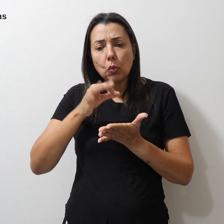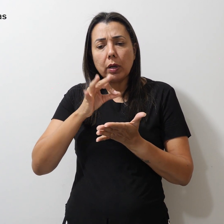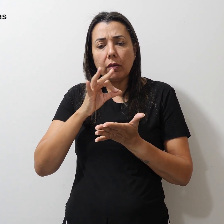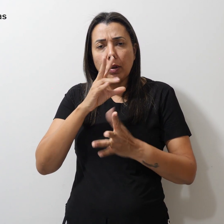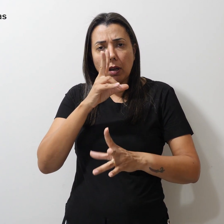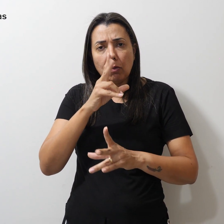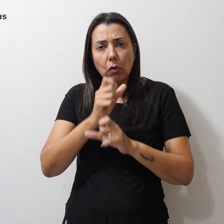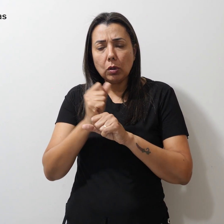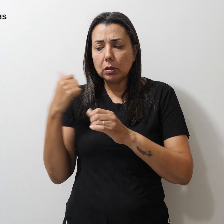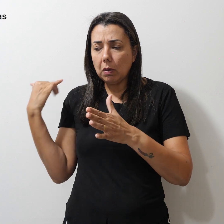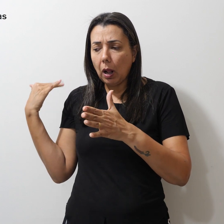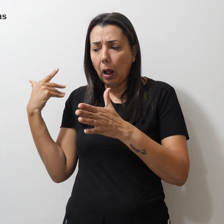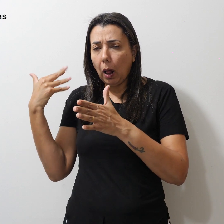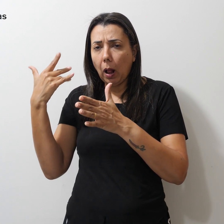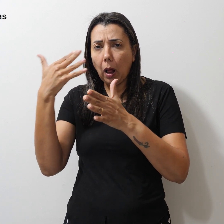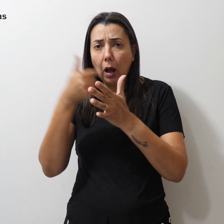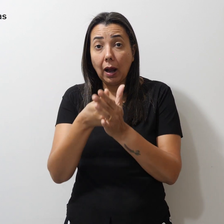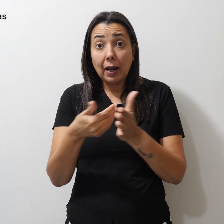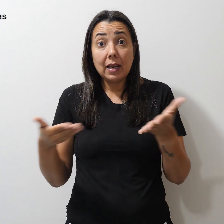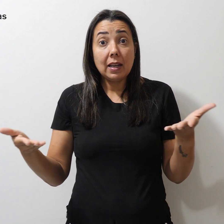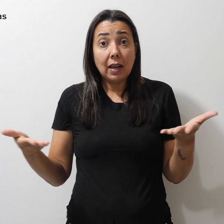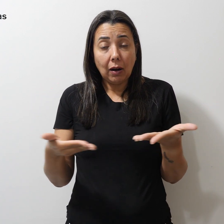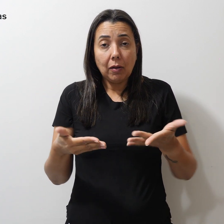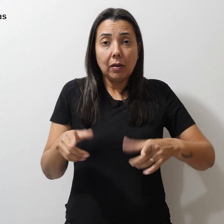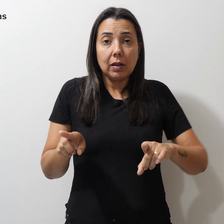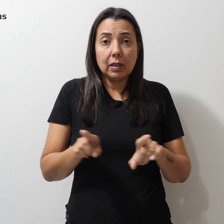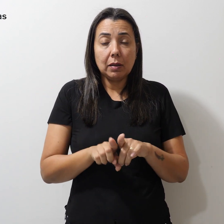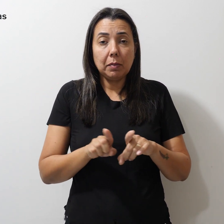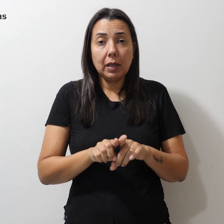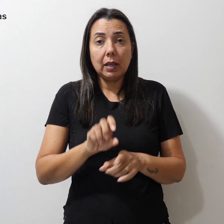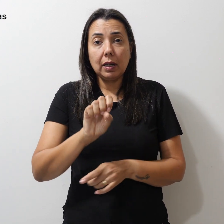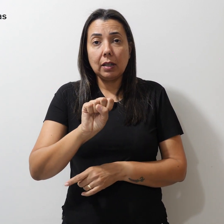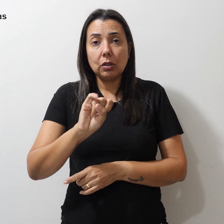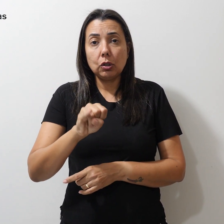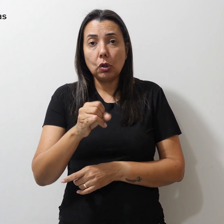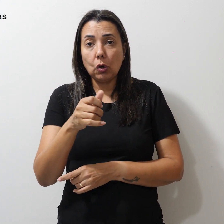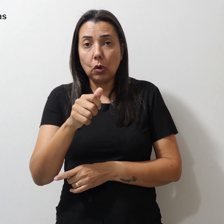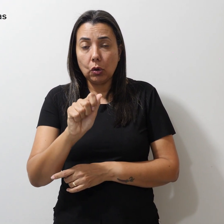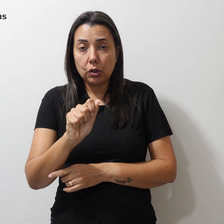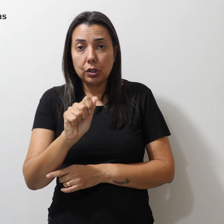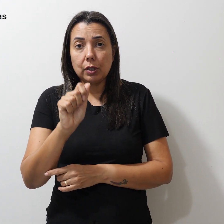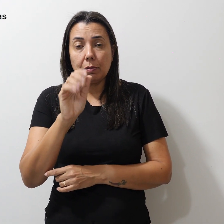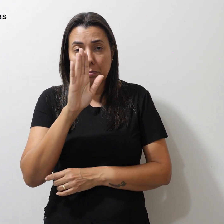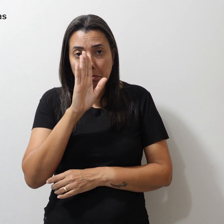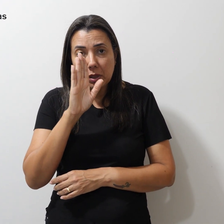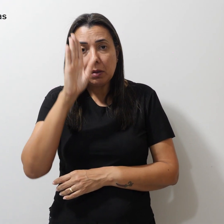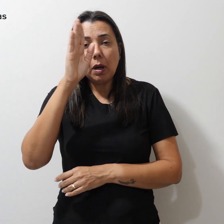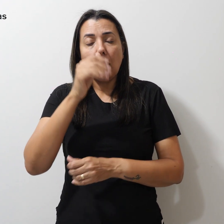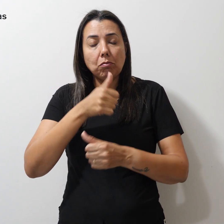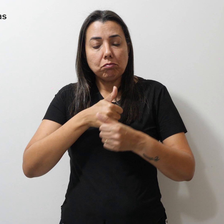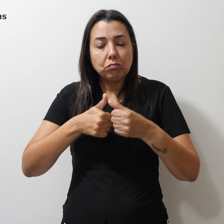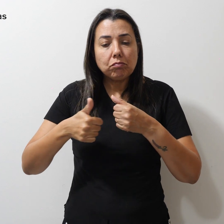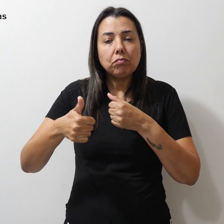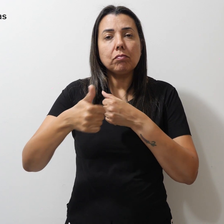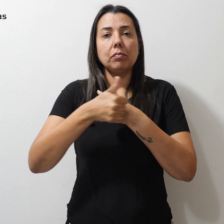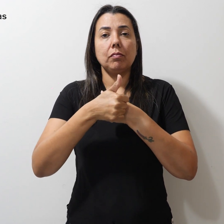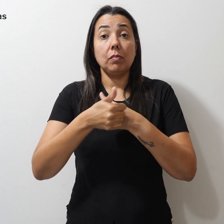dos séculos e, atualmente, a soja sendo protagonista. Hoje, o país